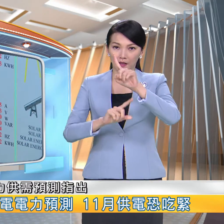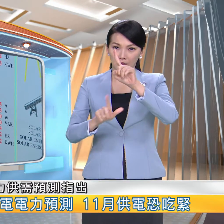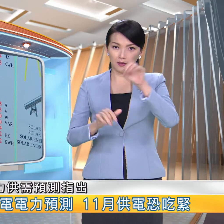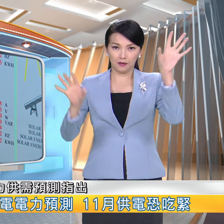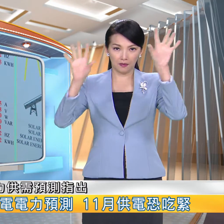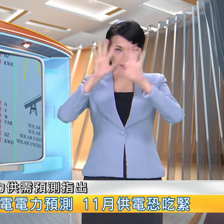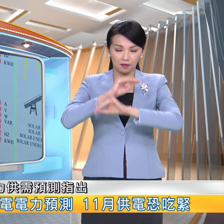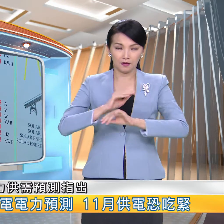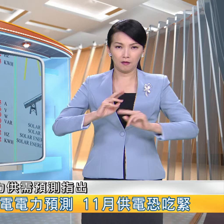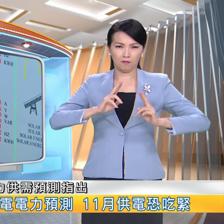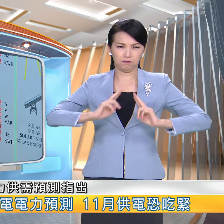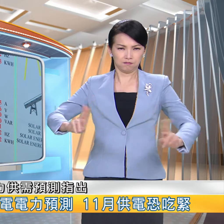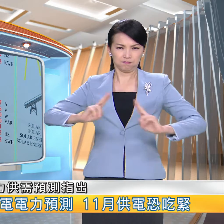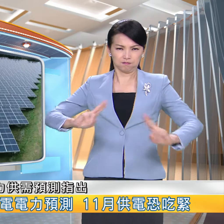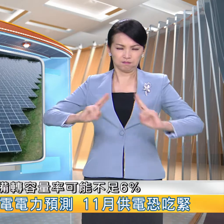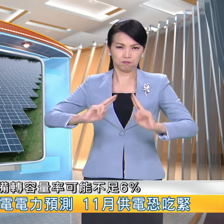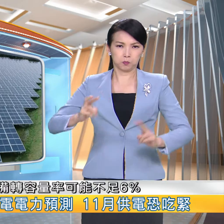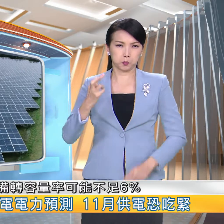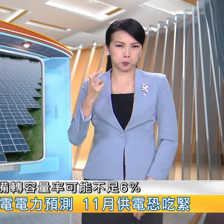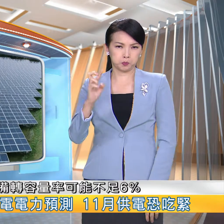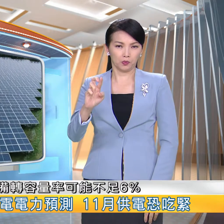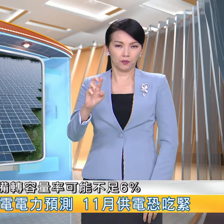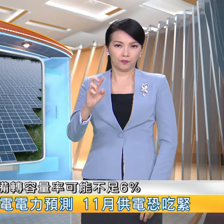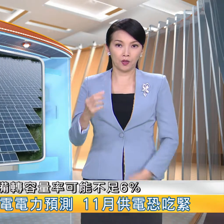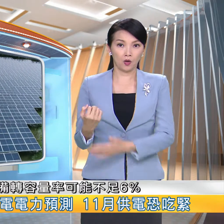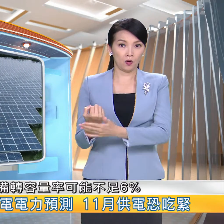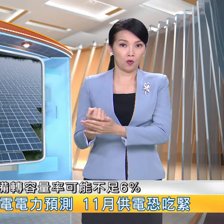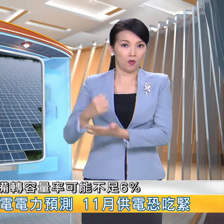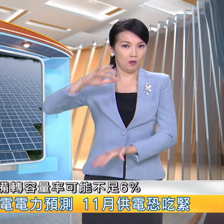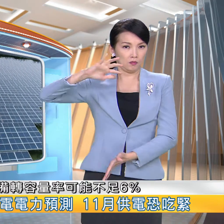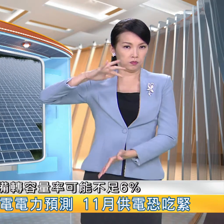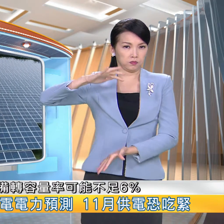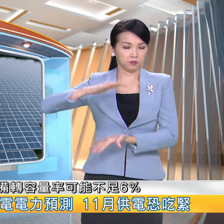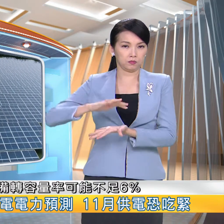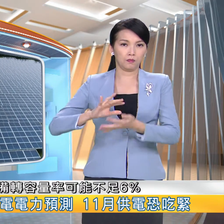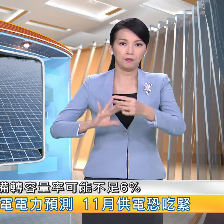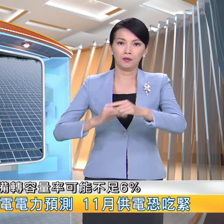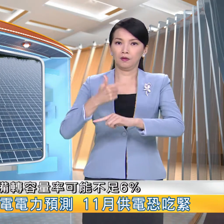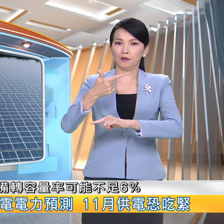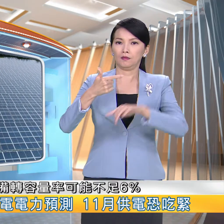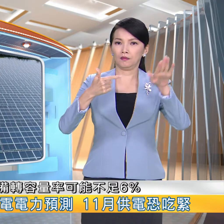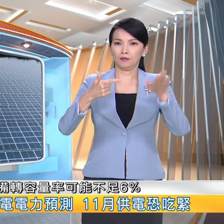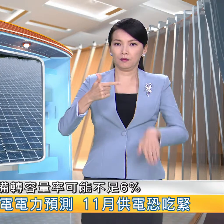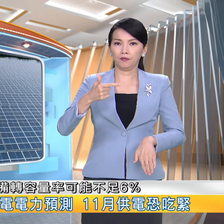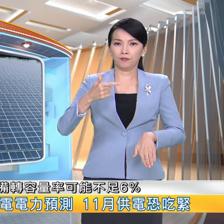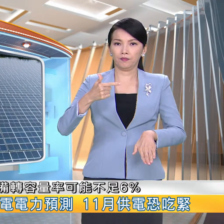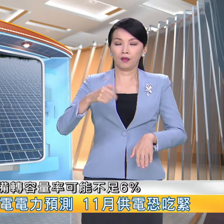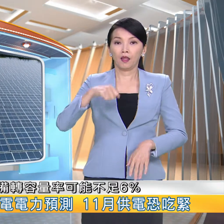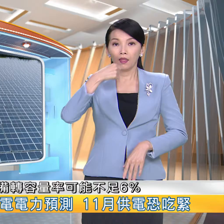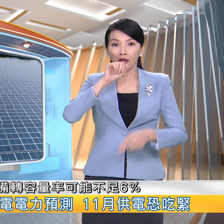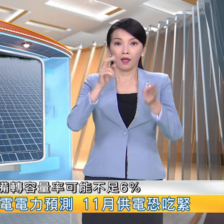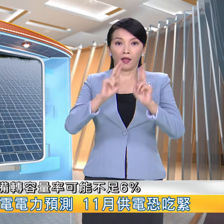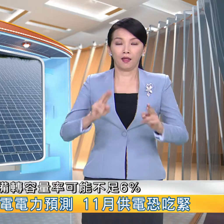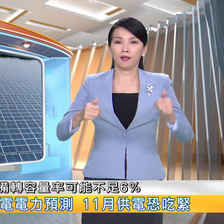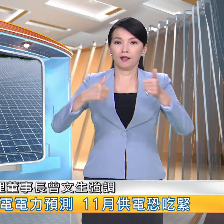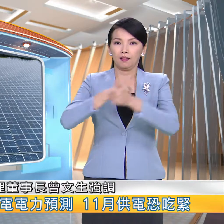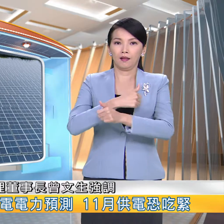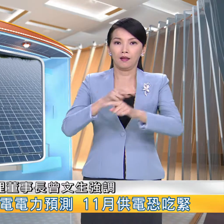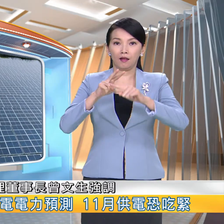测指出，十一月夜间风被软容量率可能不足6%。不过，台电代